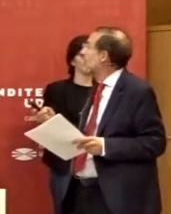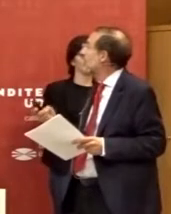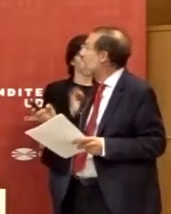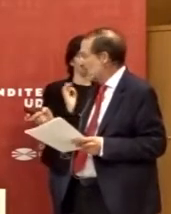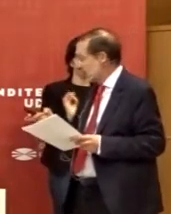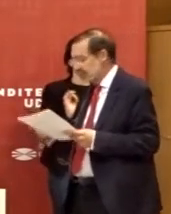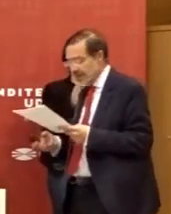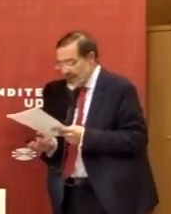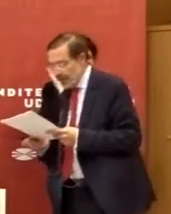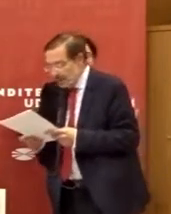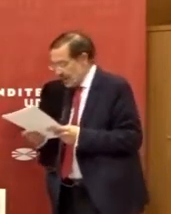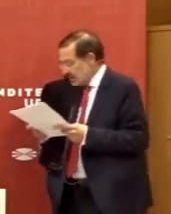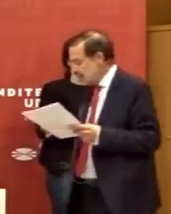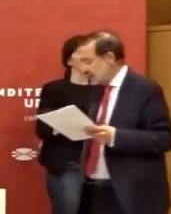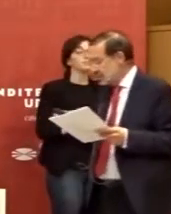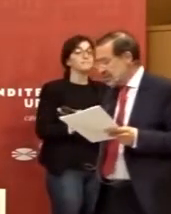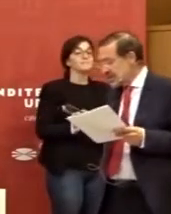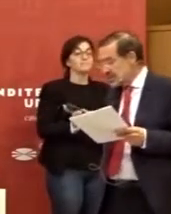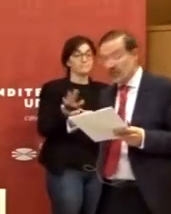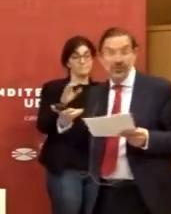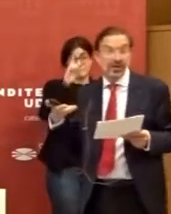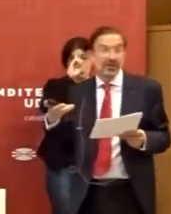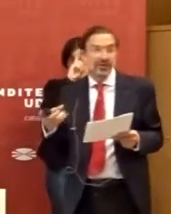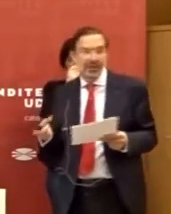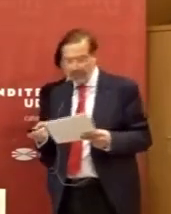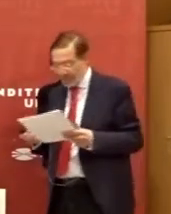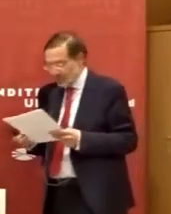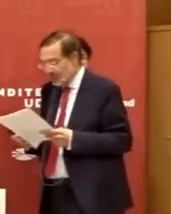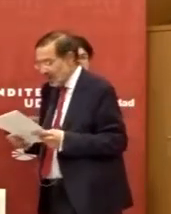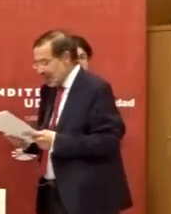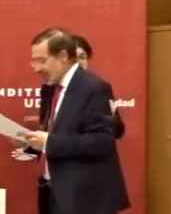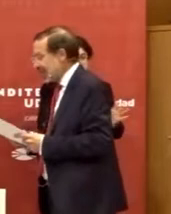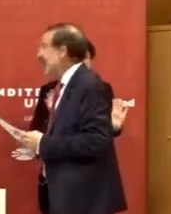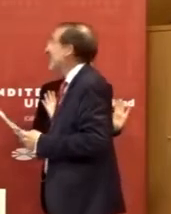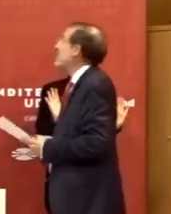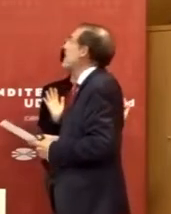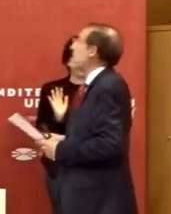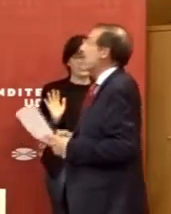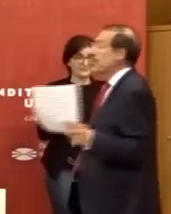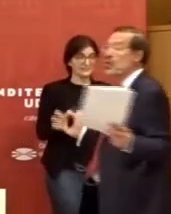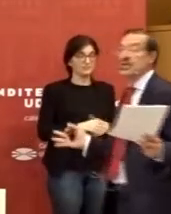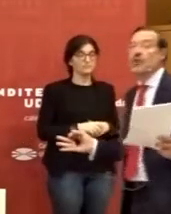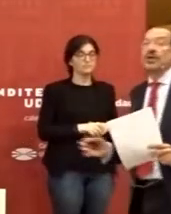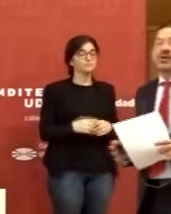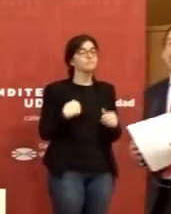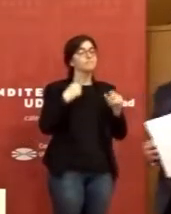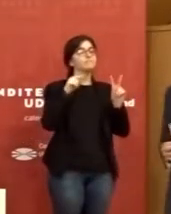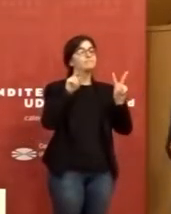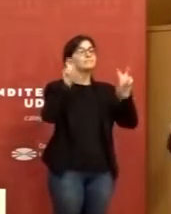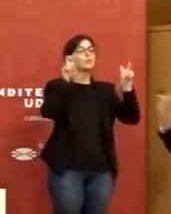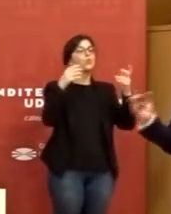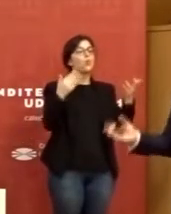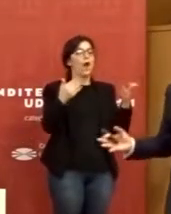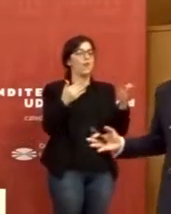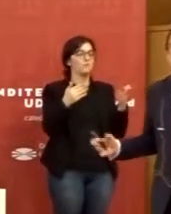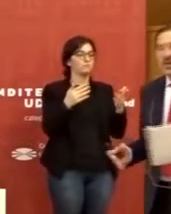Ahora. Ahora, sí. Bien, es que no sé si le estoy dando bien también, pero... He titulado esta conferencia